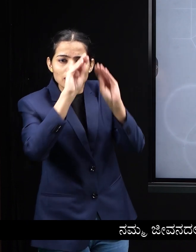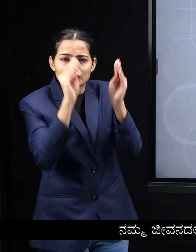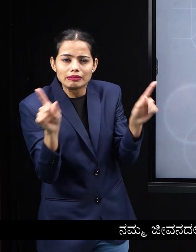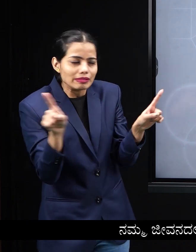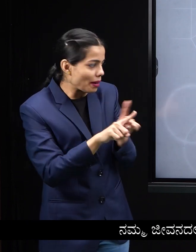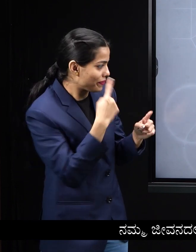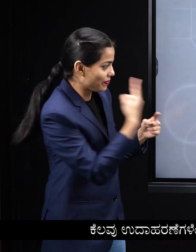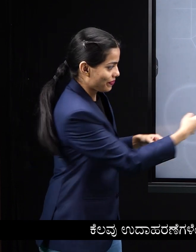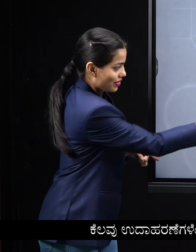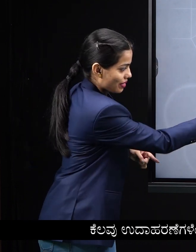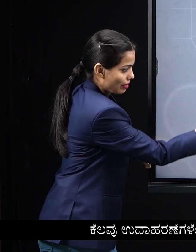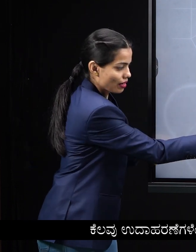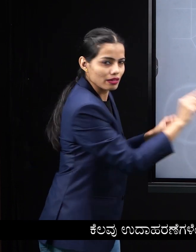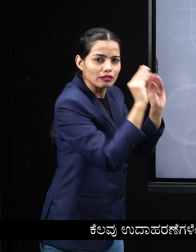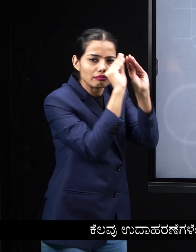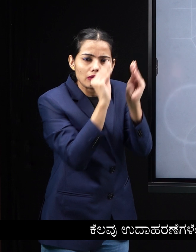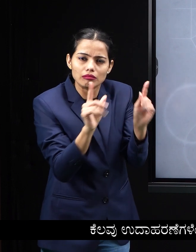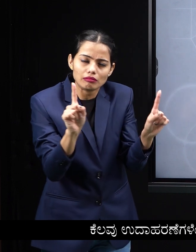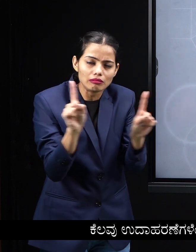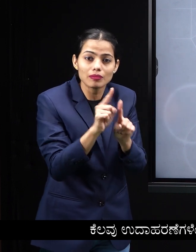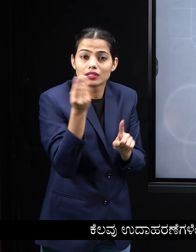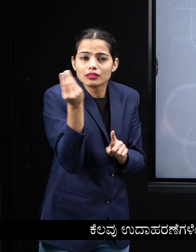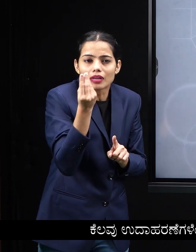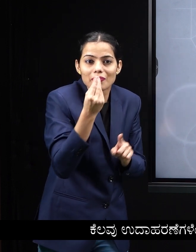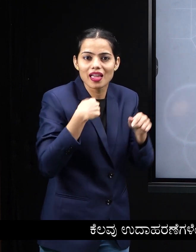ಇವೆ. ಕೆಲವು ಉದಾಹರಣೆಗಳೆಂದರೆ ಗಡಿಯಾರ,